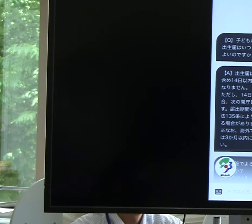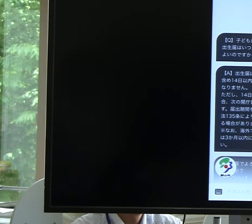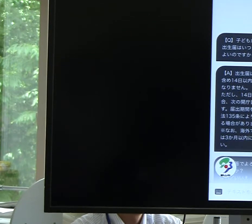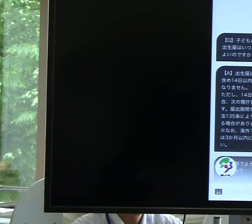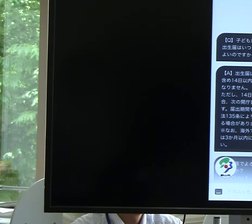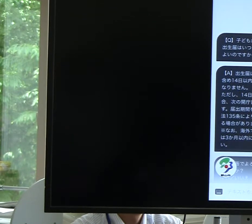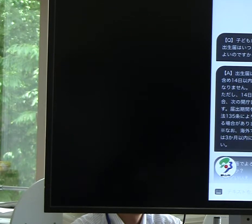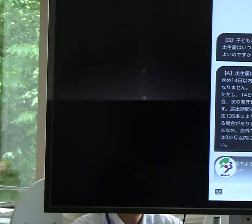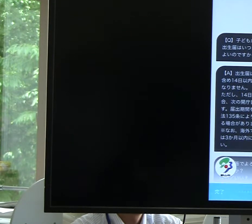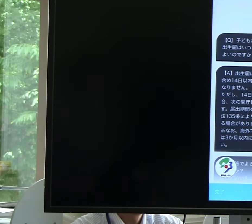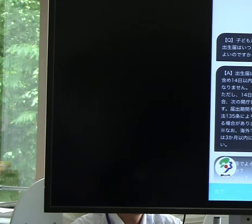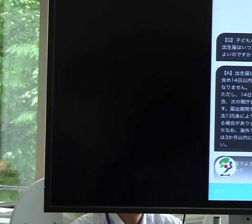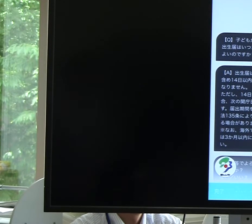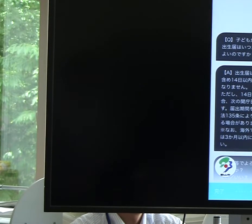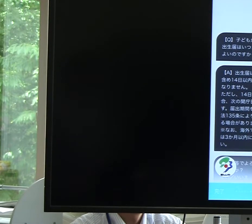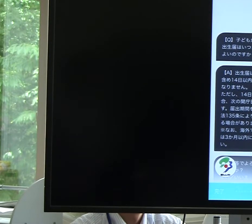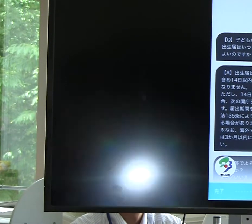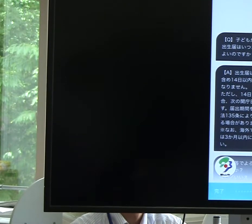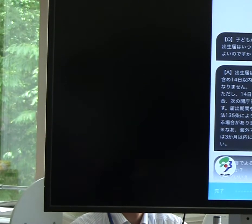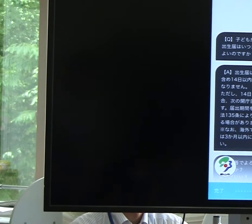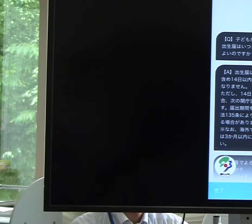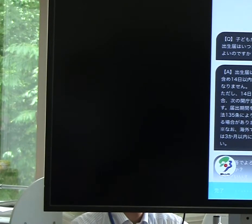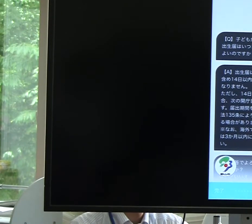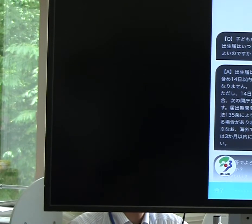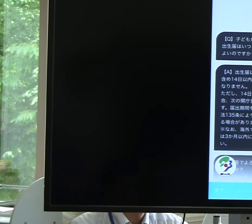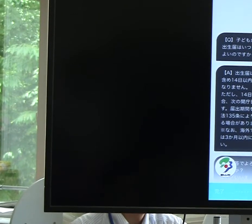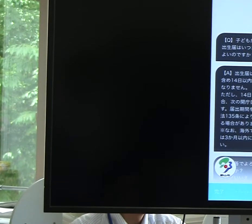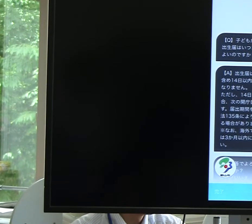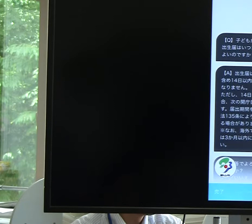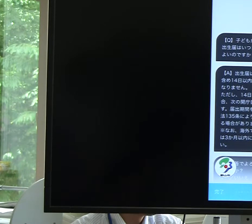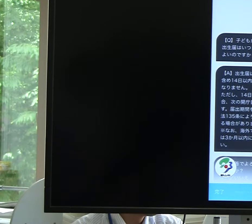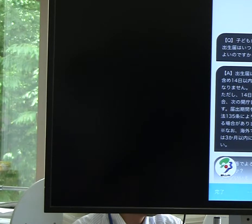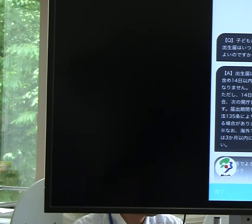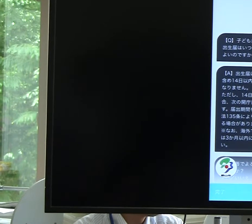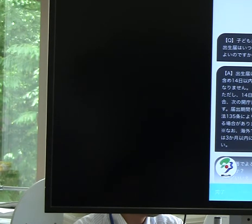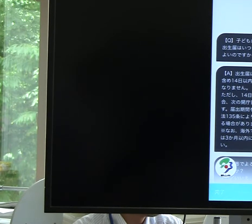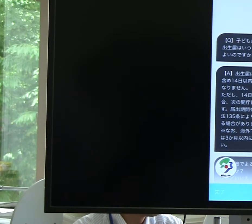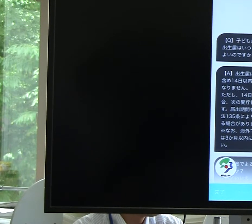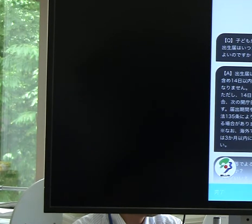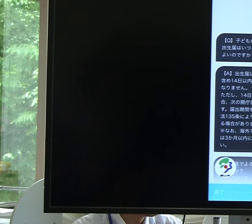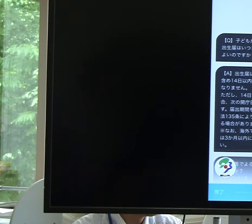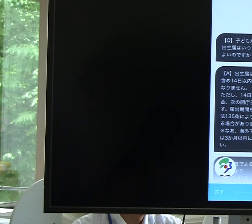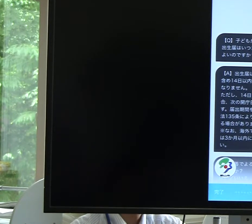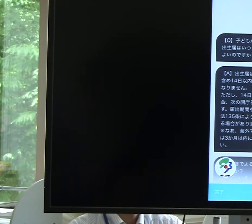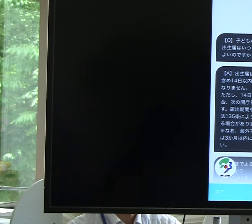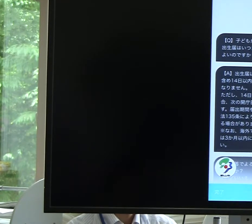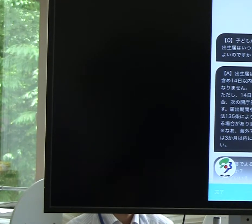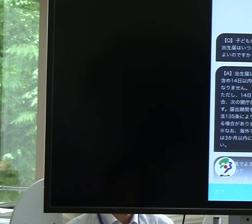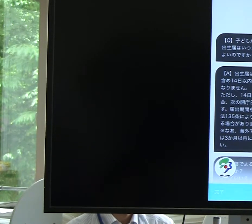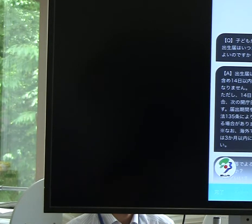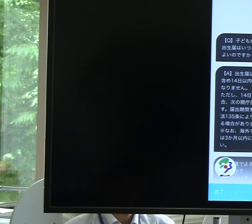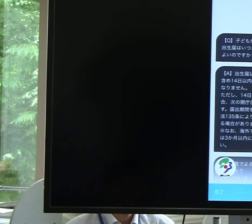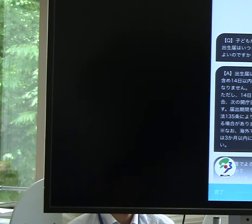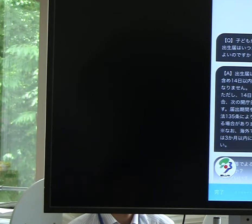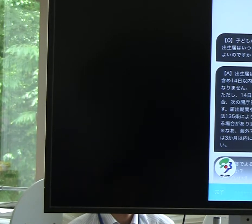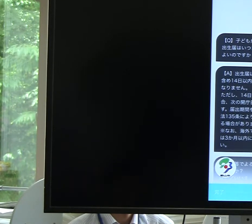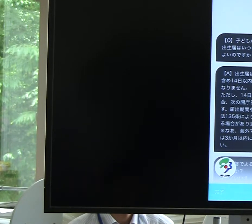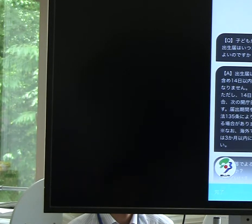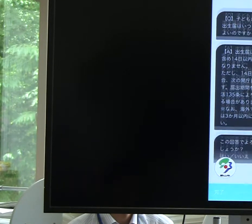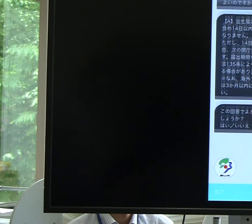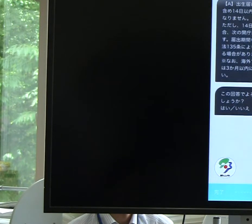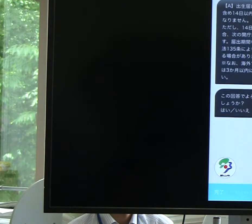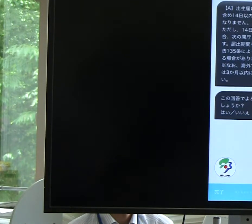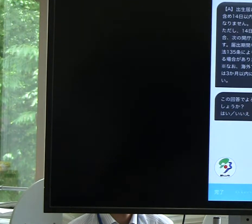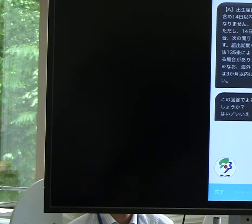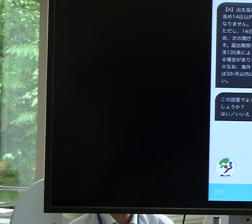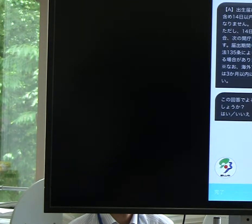で回答として出生届は生まれた日を含め14日以内に届けなければなりませんというような回答がこちらに表